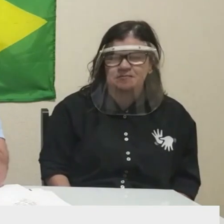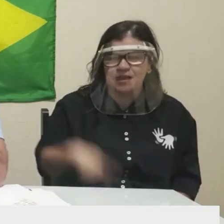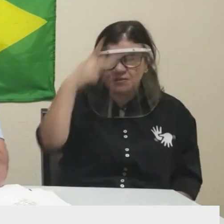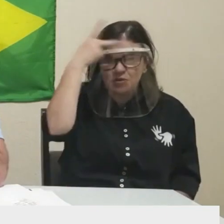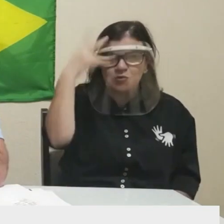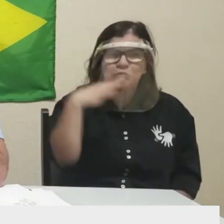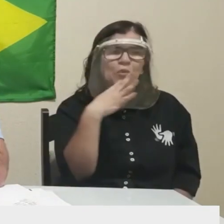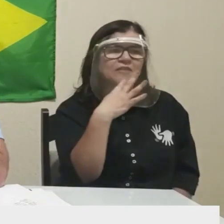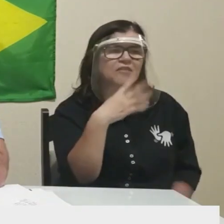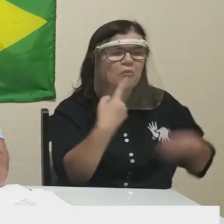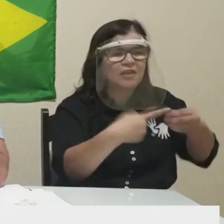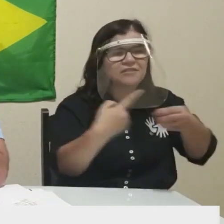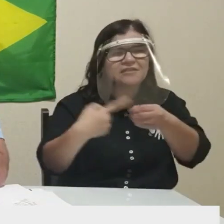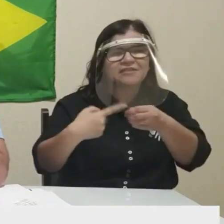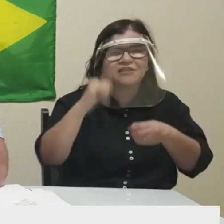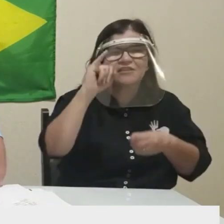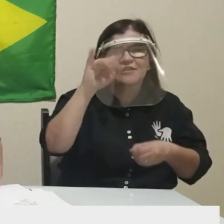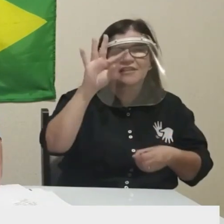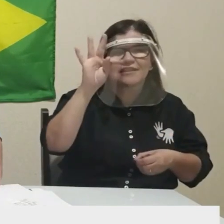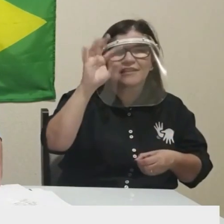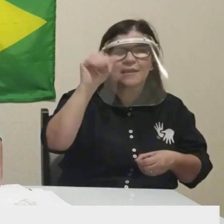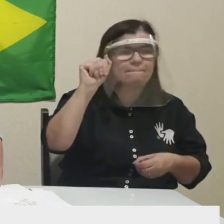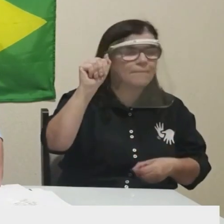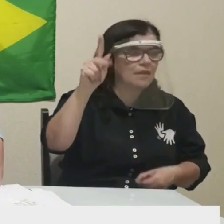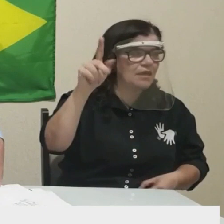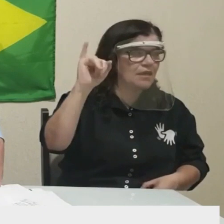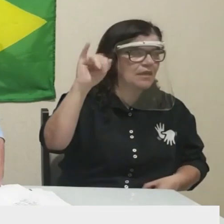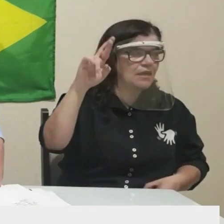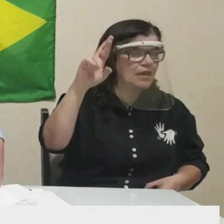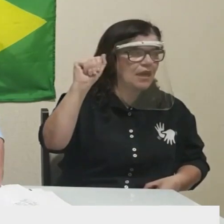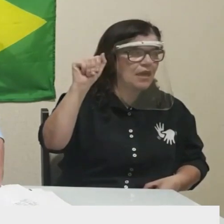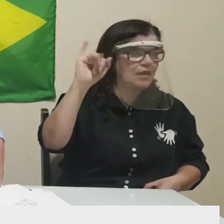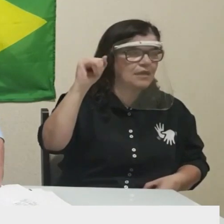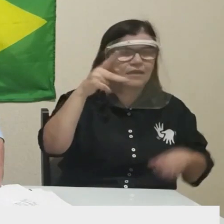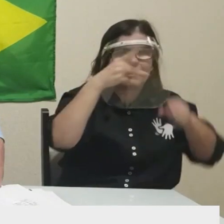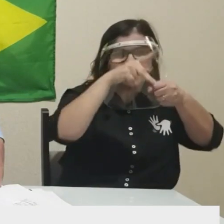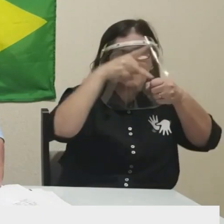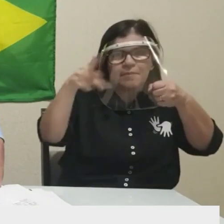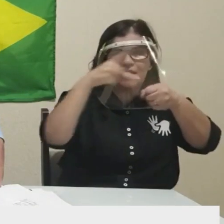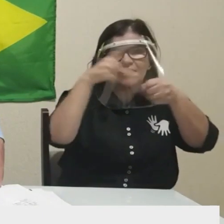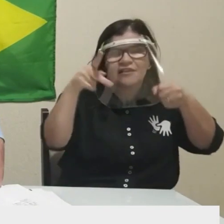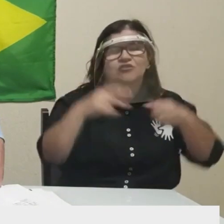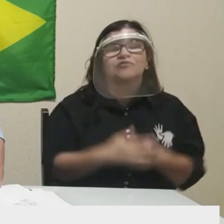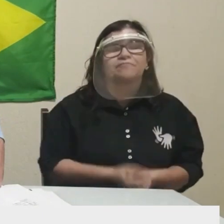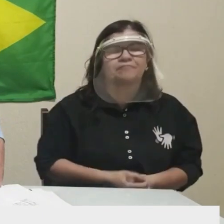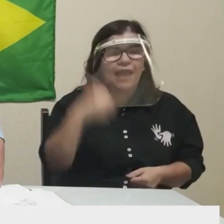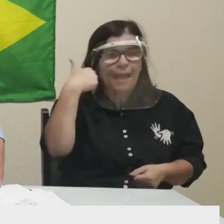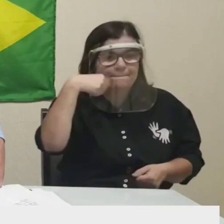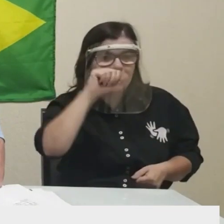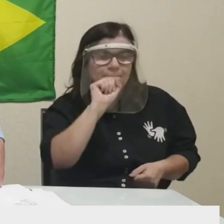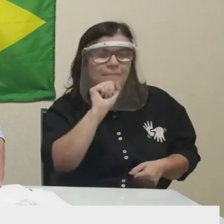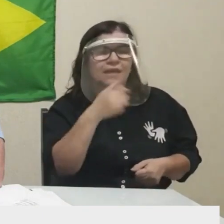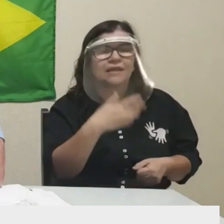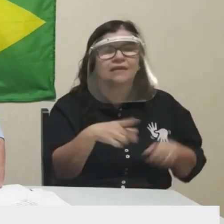lá em Itapiraí? Itapiraí, Pariquera. Pariquera Sul e agora é Eldorado. Minha mãe e minha esposa são nascidas em